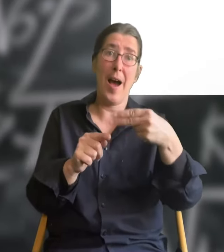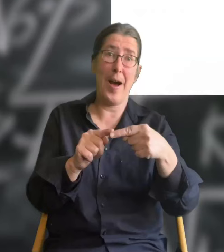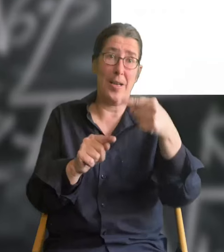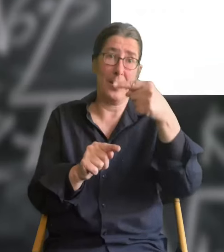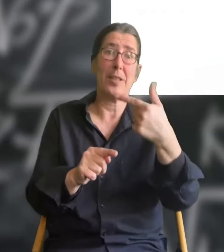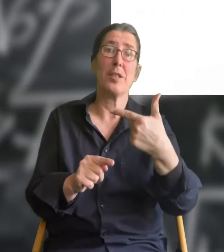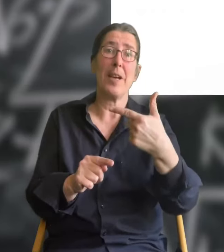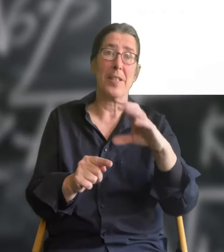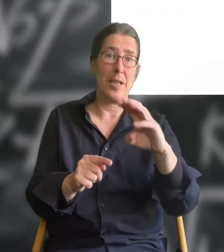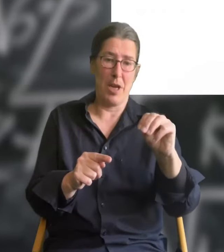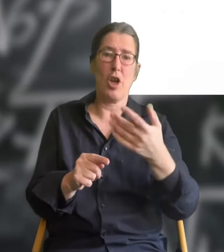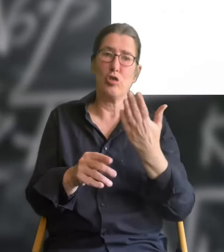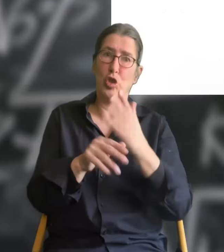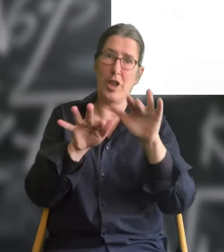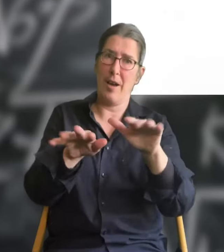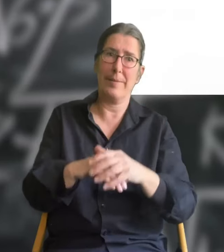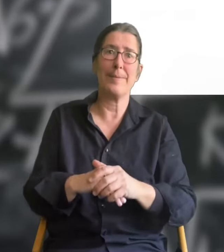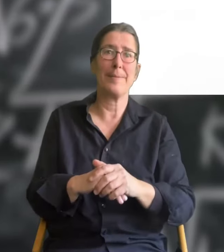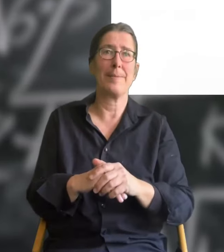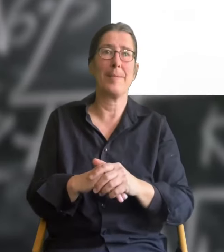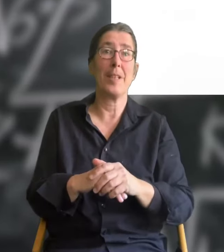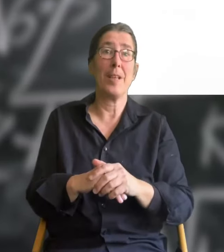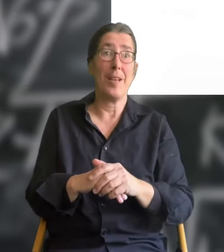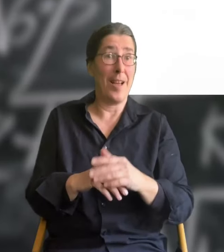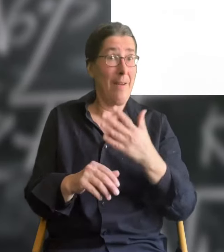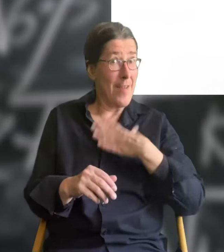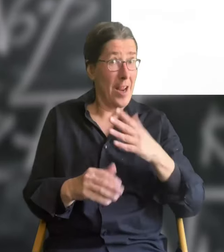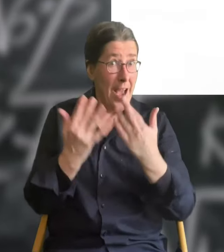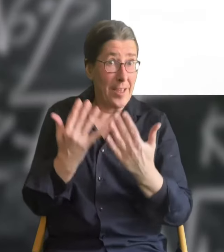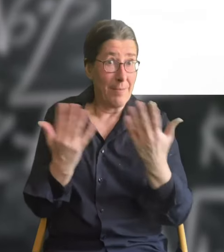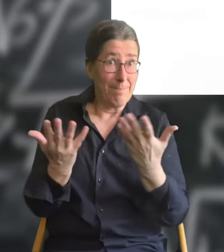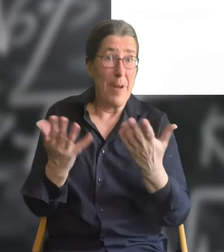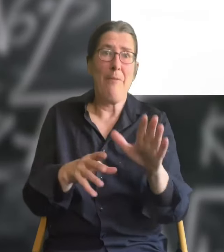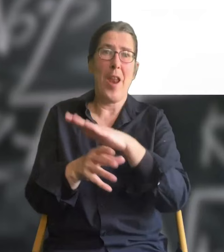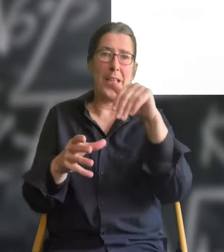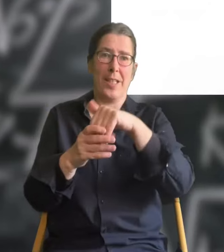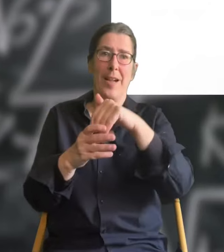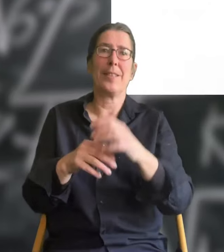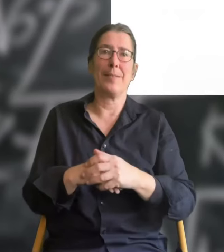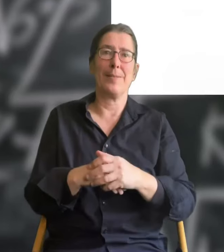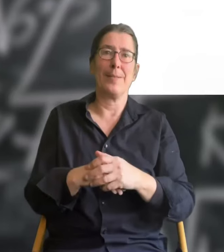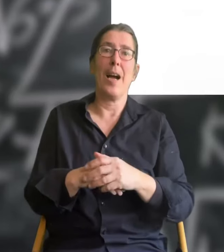mit 2 cm. Und gesucht ist der Flächeninhalt, also das große A.